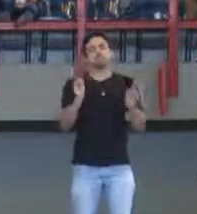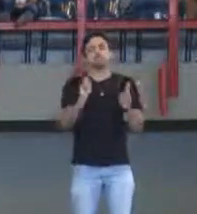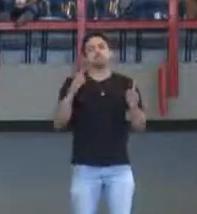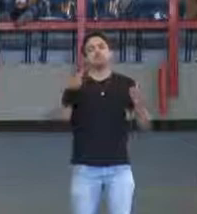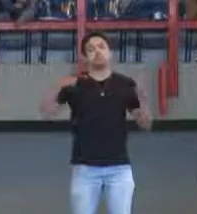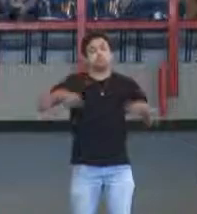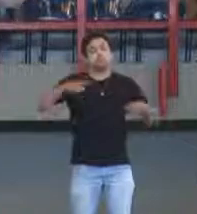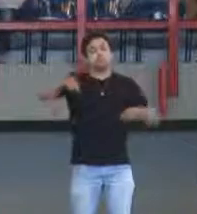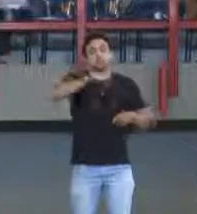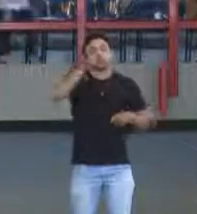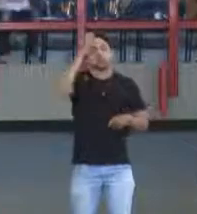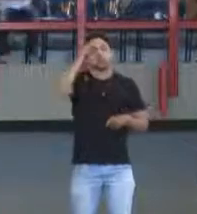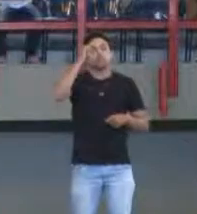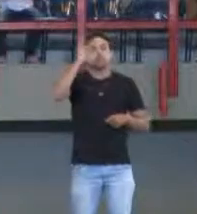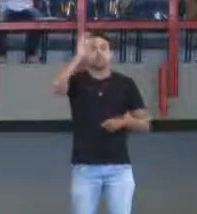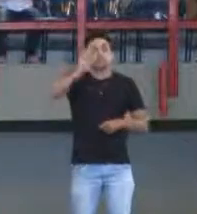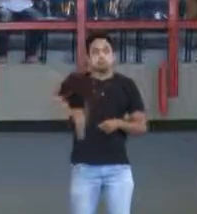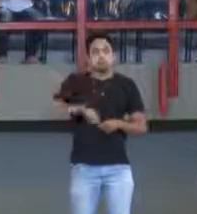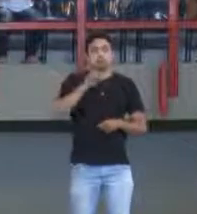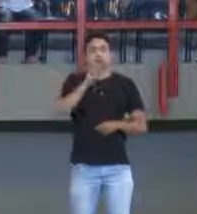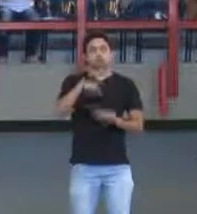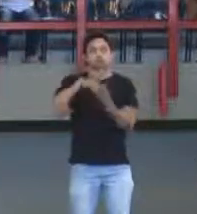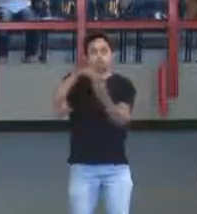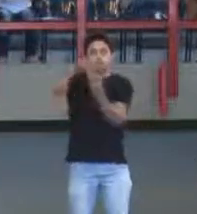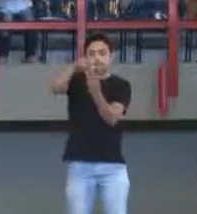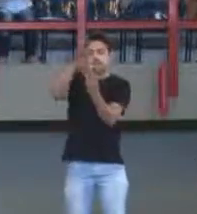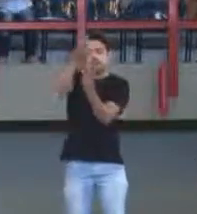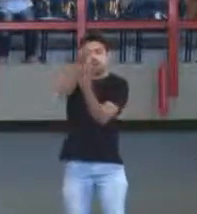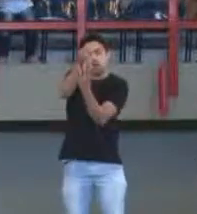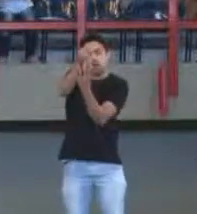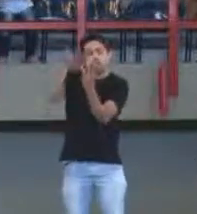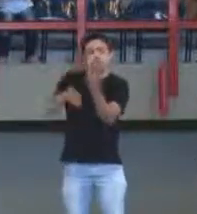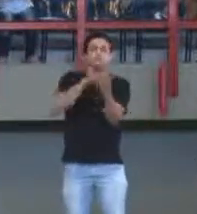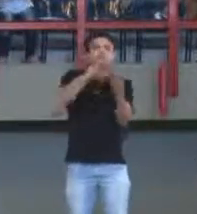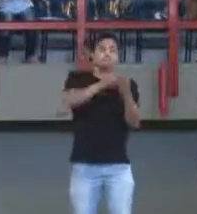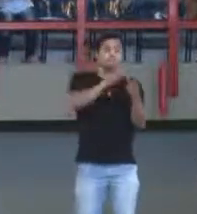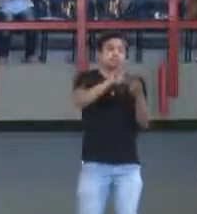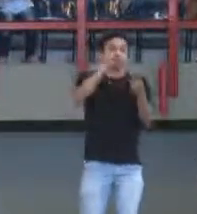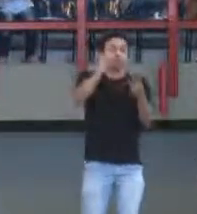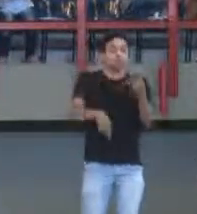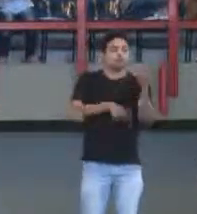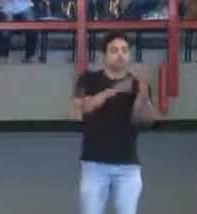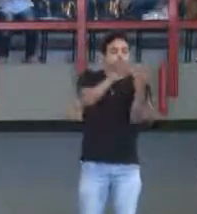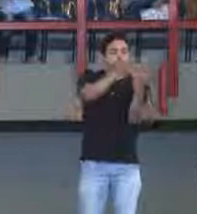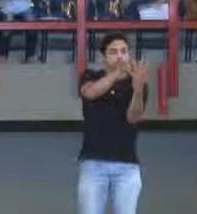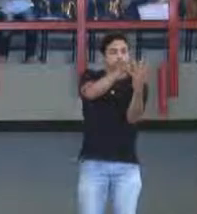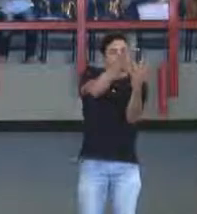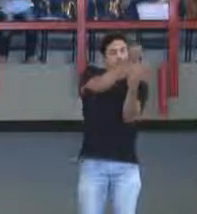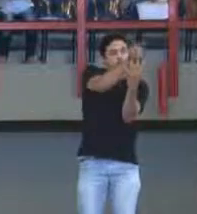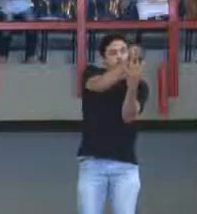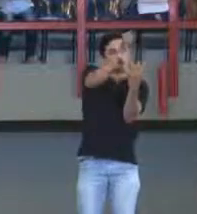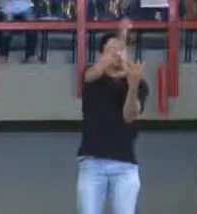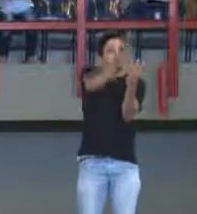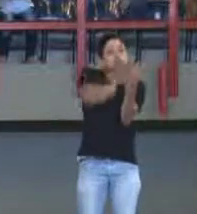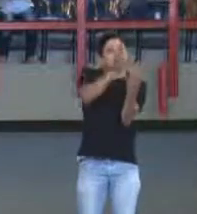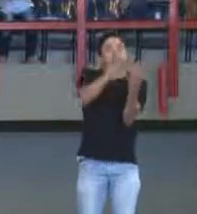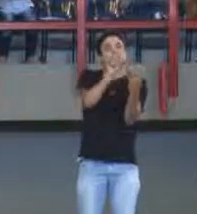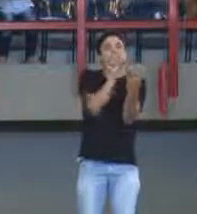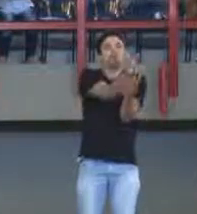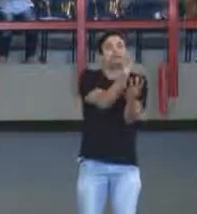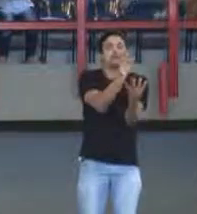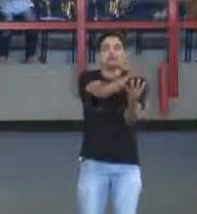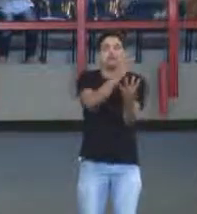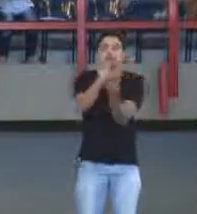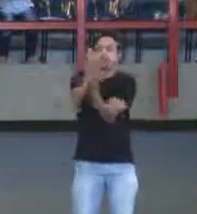essas definições, tá bom? Para que saiba aplicar na hora da prova. E você vai ver, pelas questões que nós vamos fazer, que não